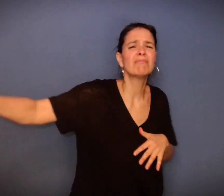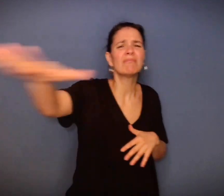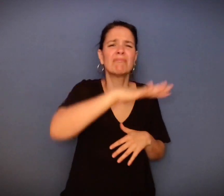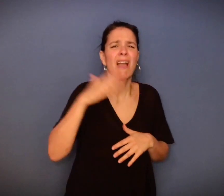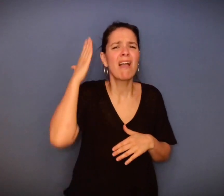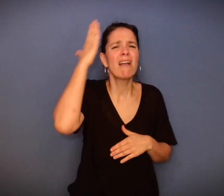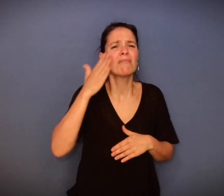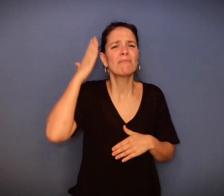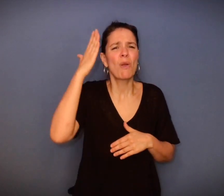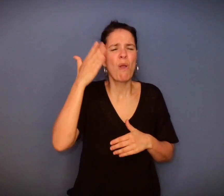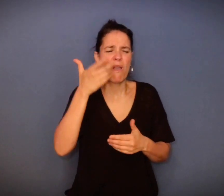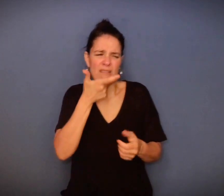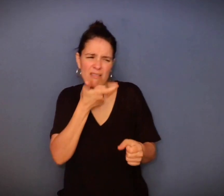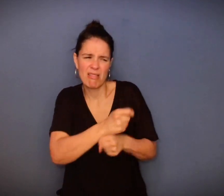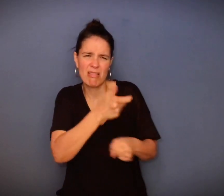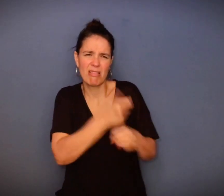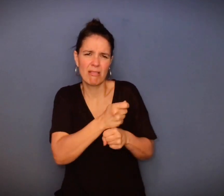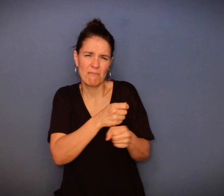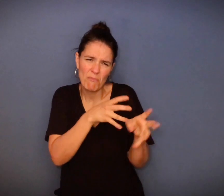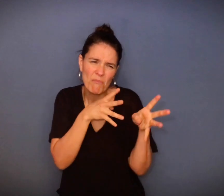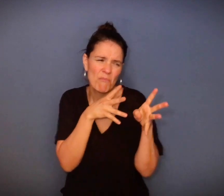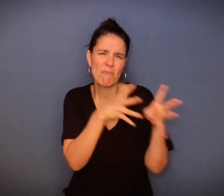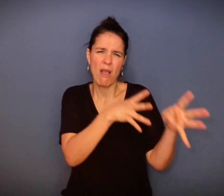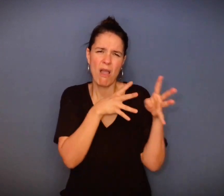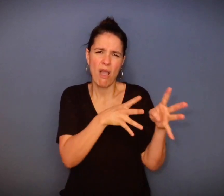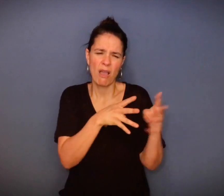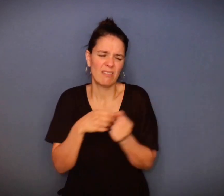bousculé, nargué toute la journée.